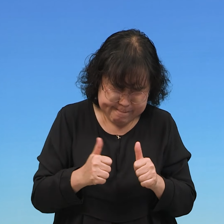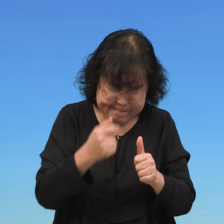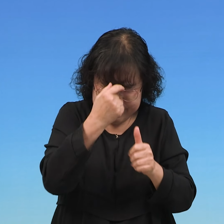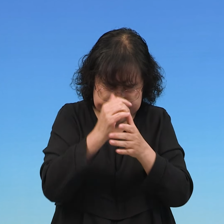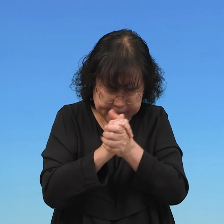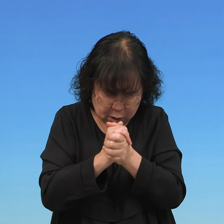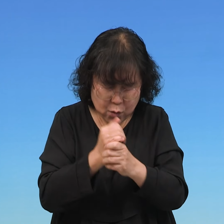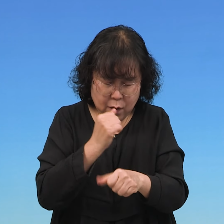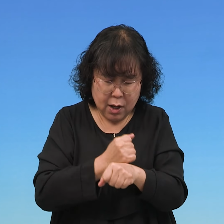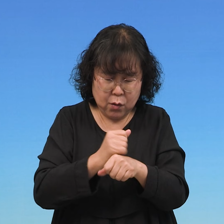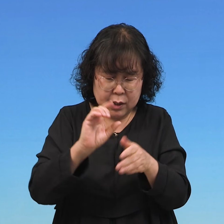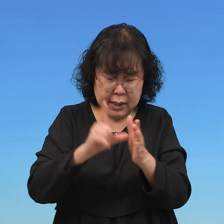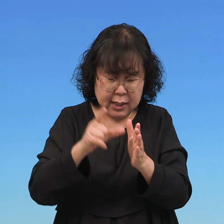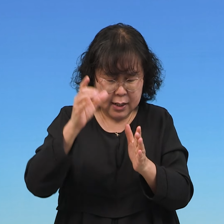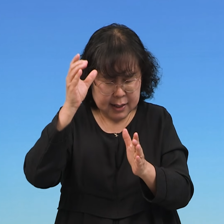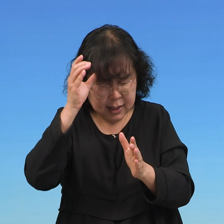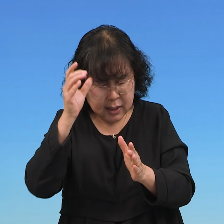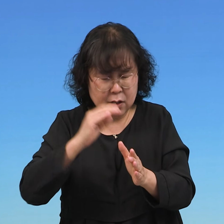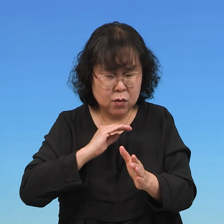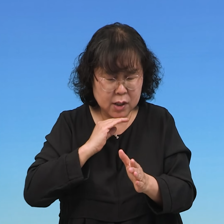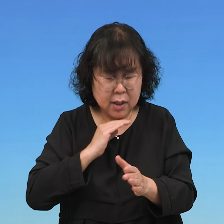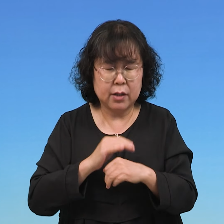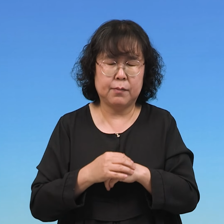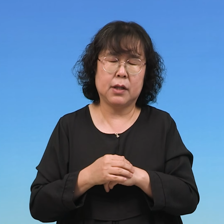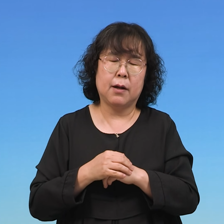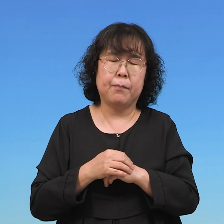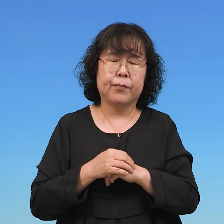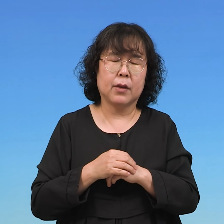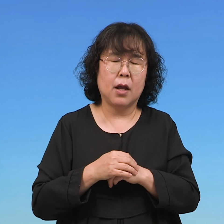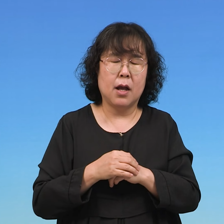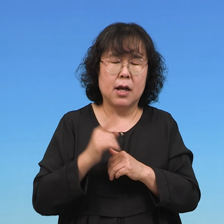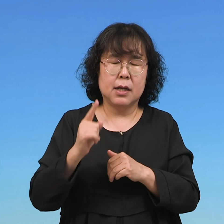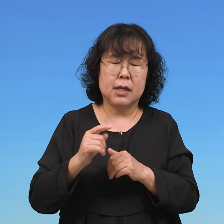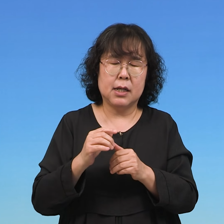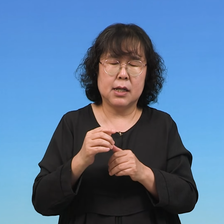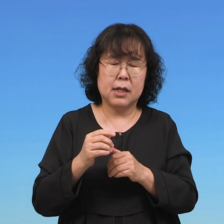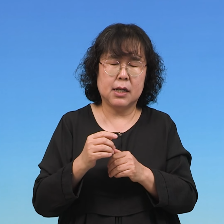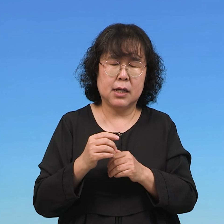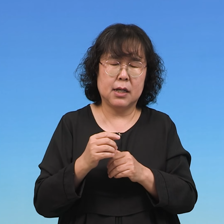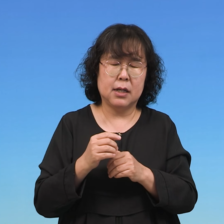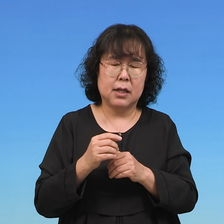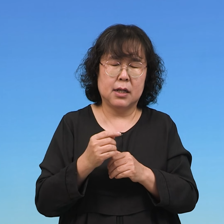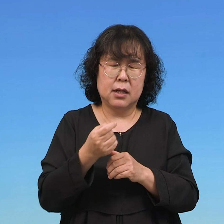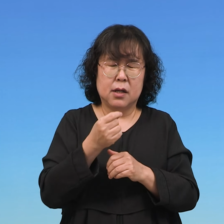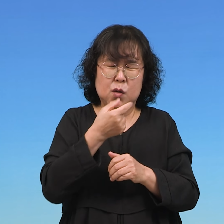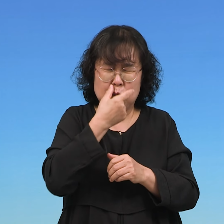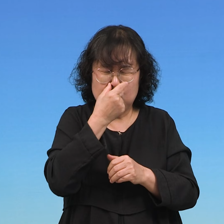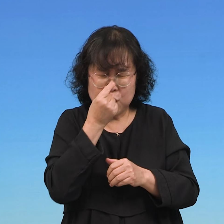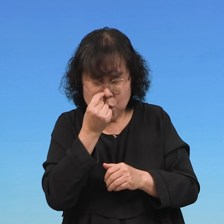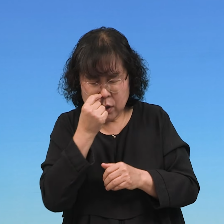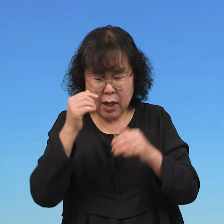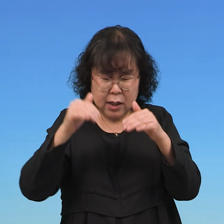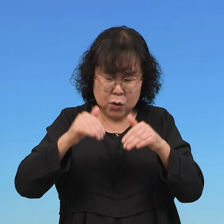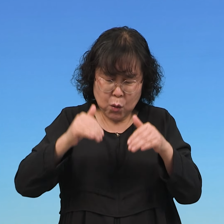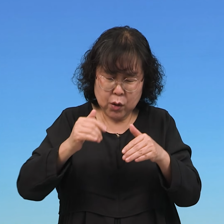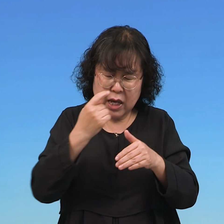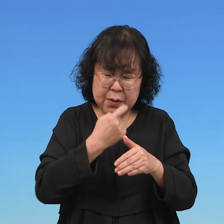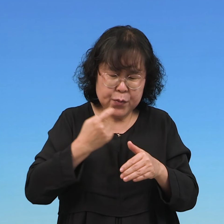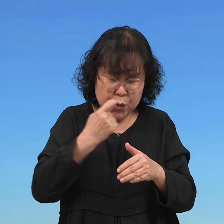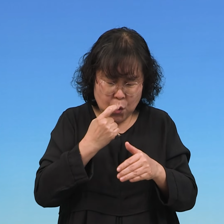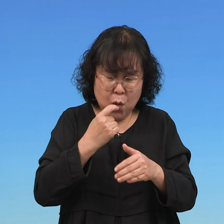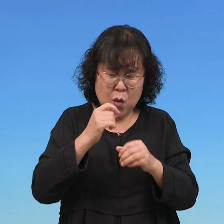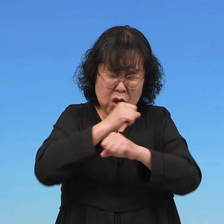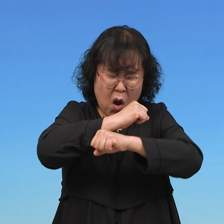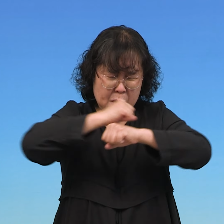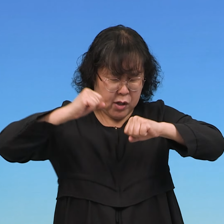노심초사하며 기도하며 이 시간을 우리가 기다렸습니다. 하나님, 이 얄팍한 종의 입술로 그 광대하신 하나님을